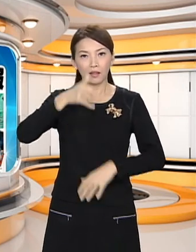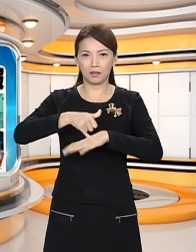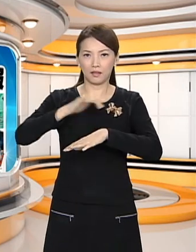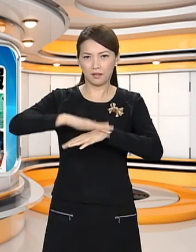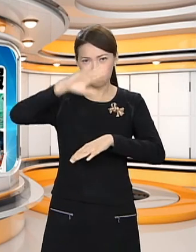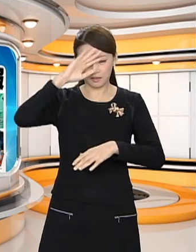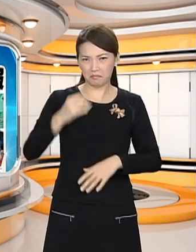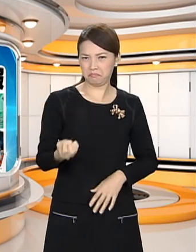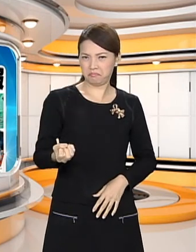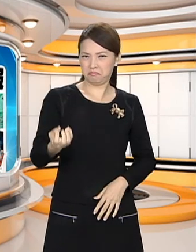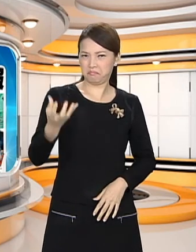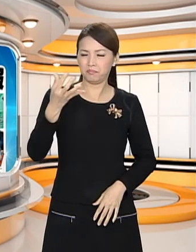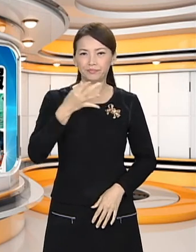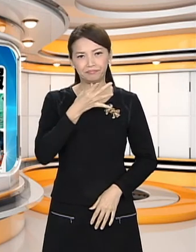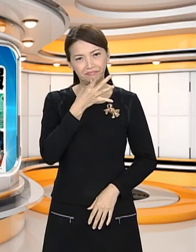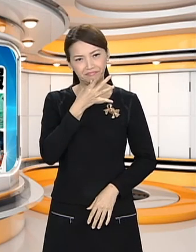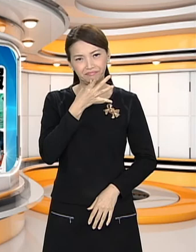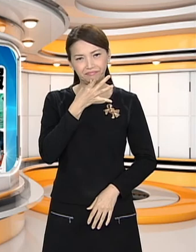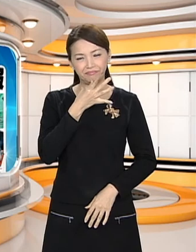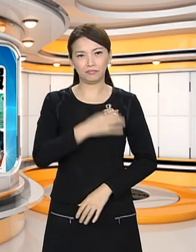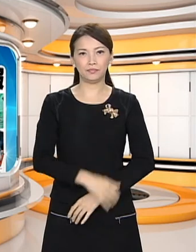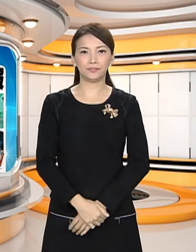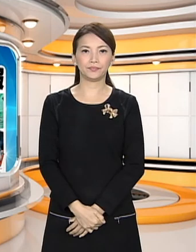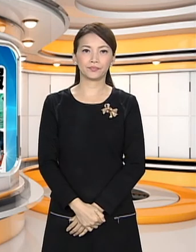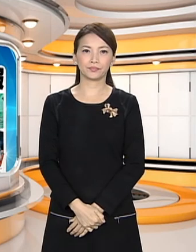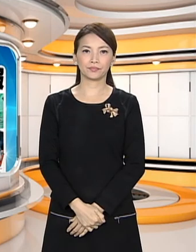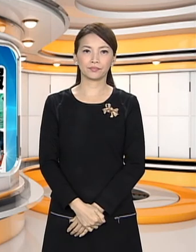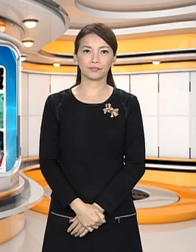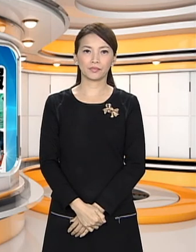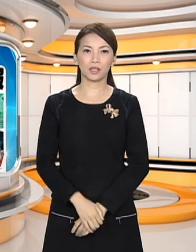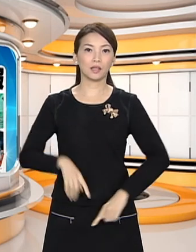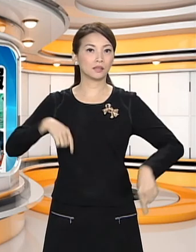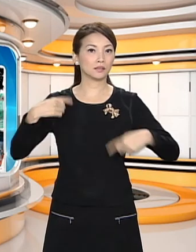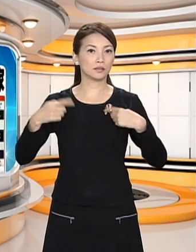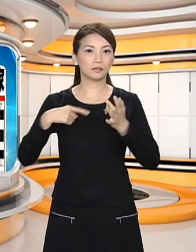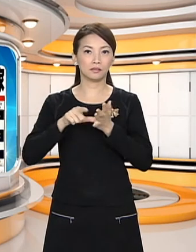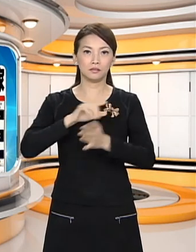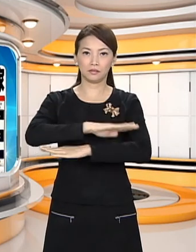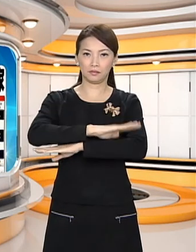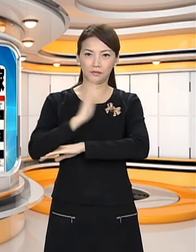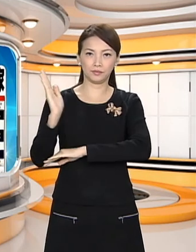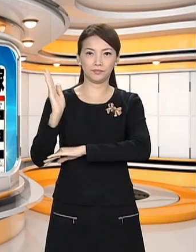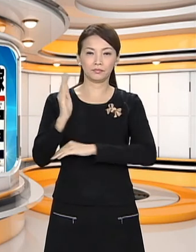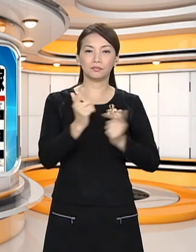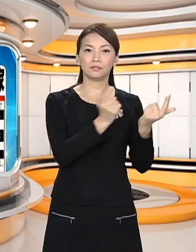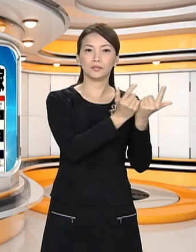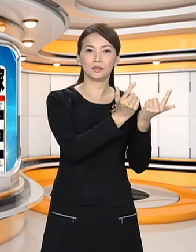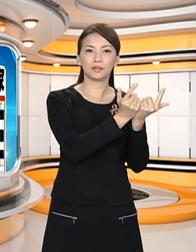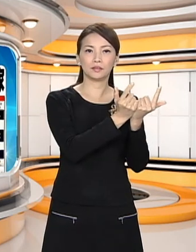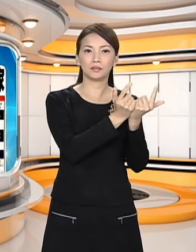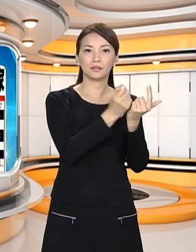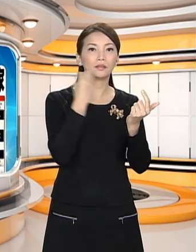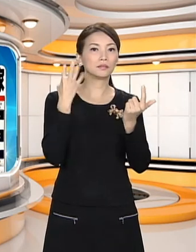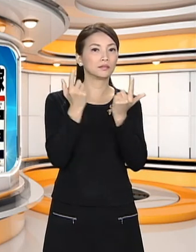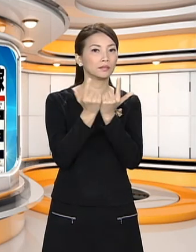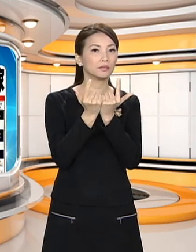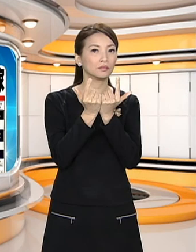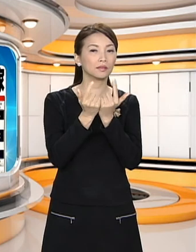革热疫情可能会再度飙升。而自由时报是报道，昨天北北基